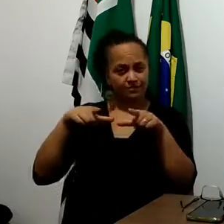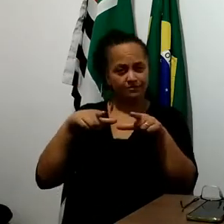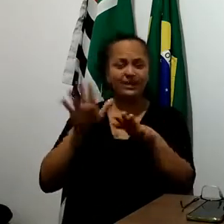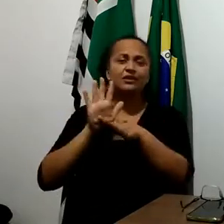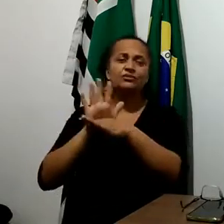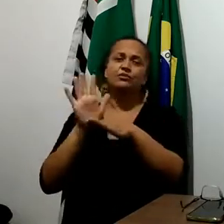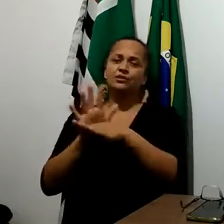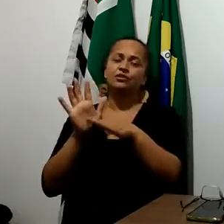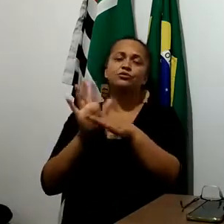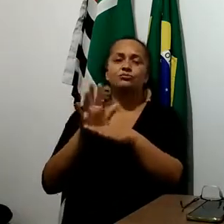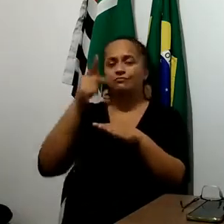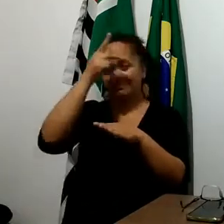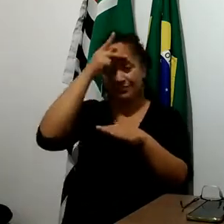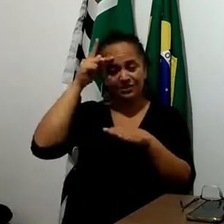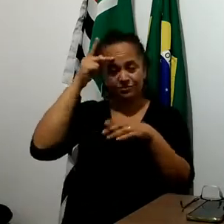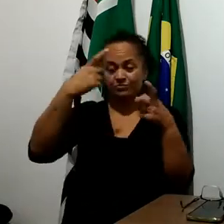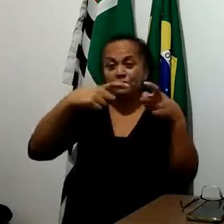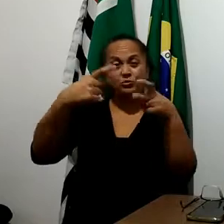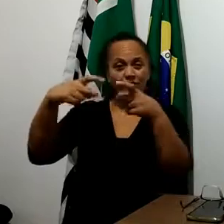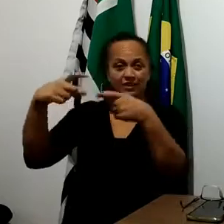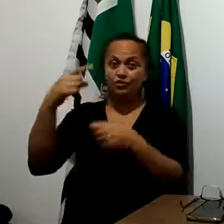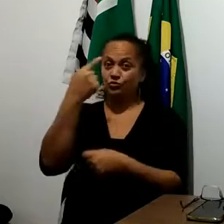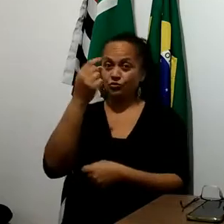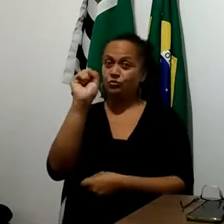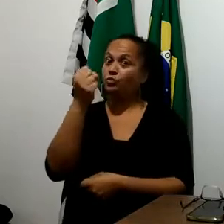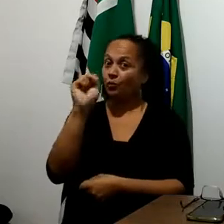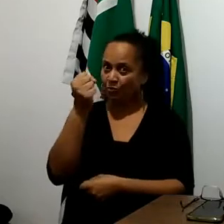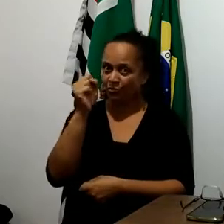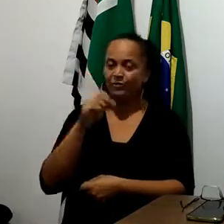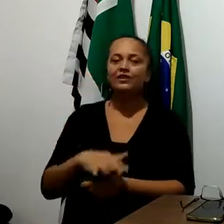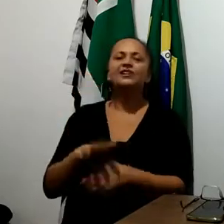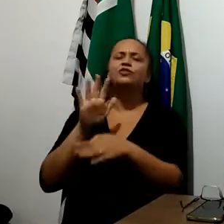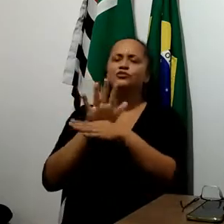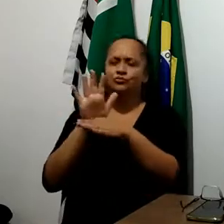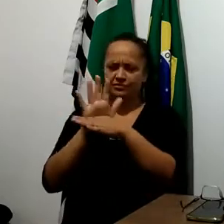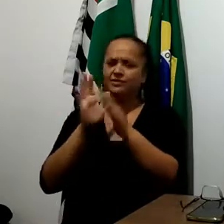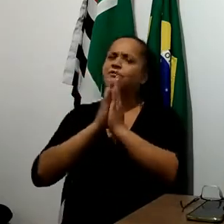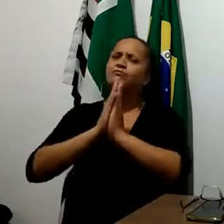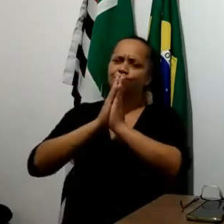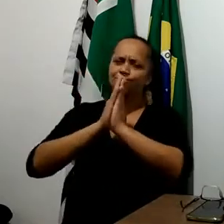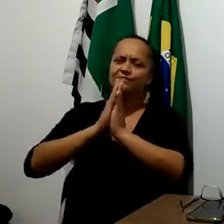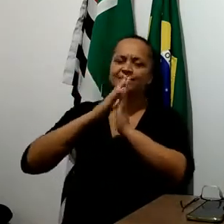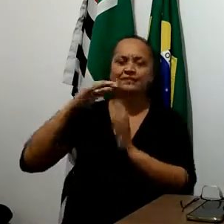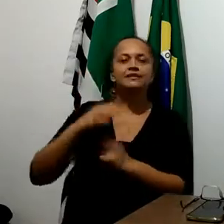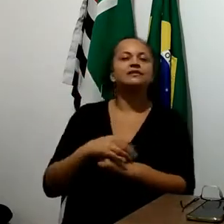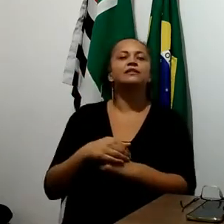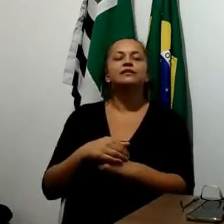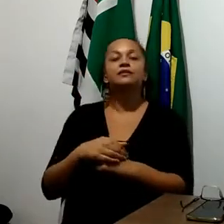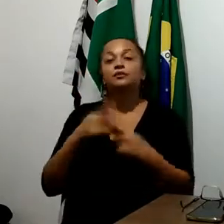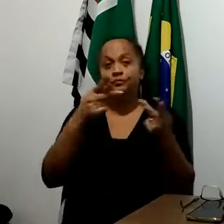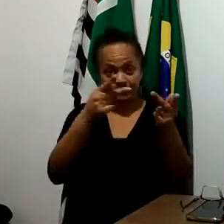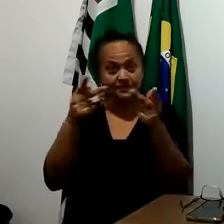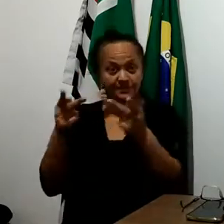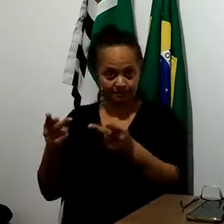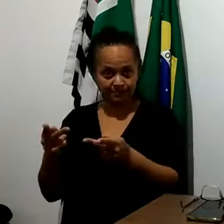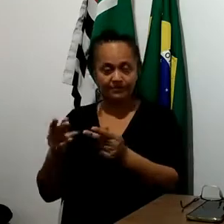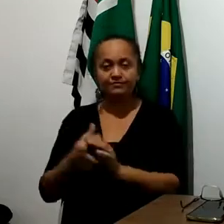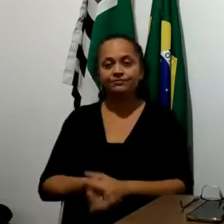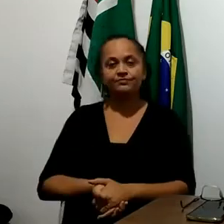18 ONGs, ajudando na parte alimentar, na parte espiritual, nas visitas, né? Que é